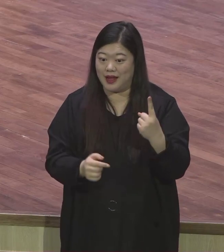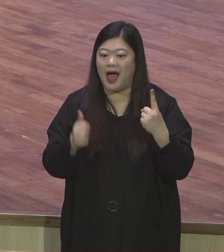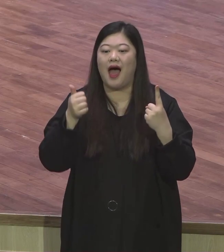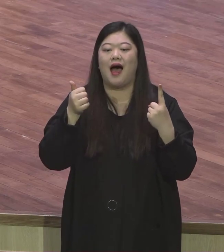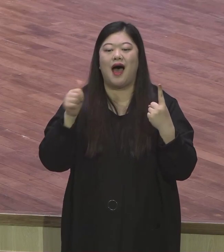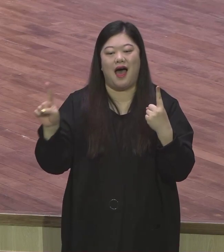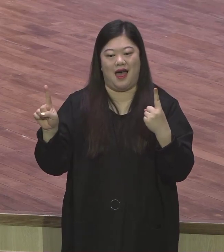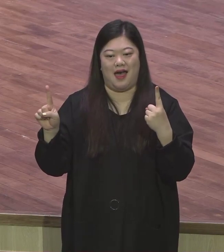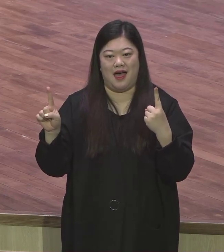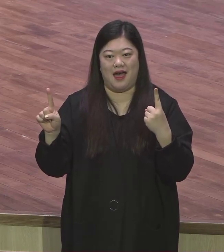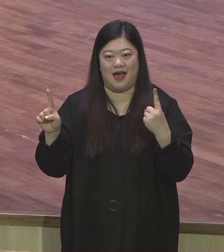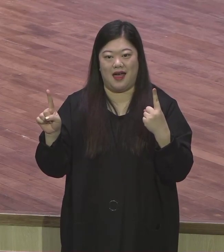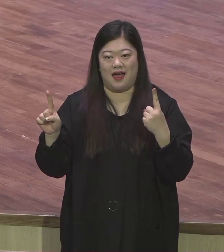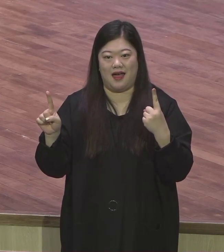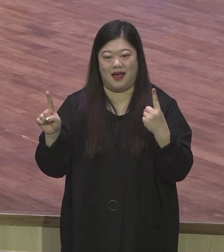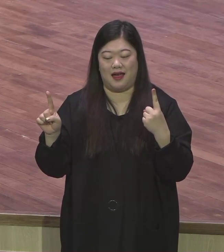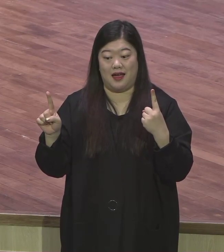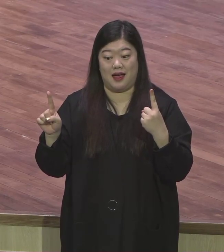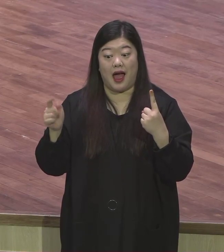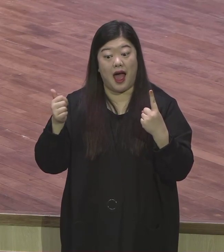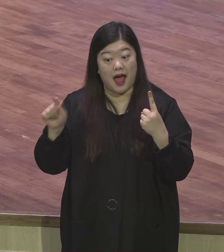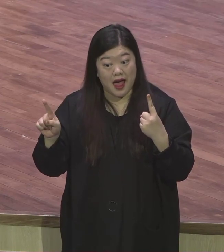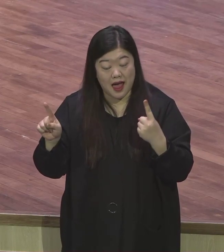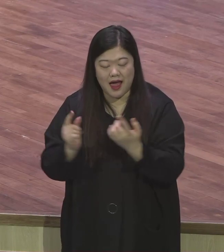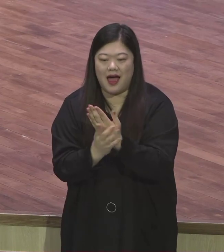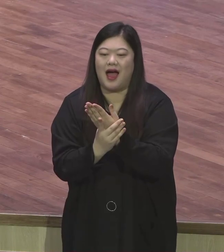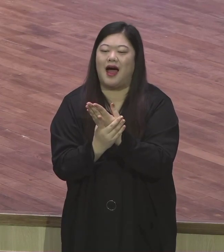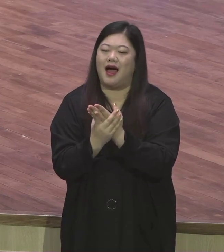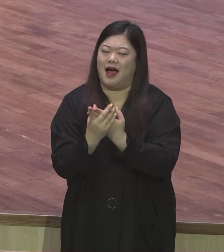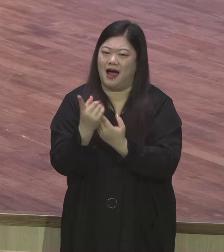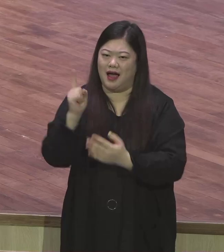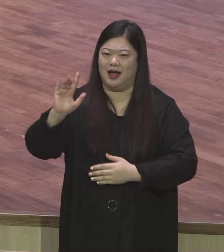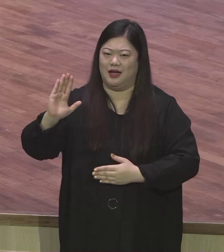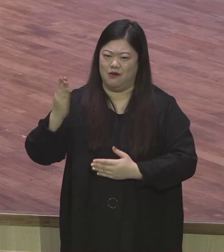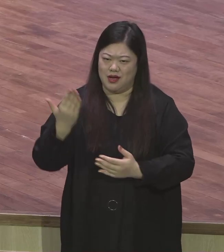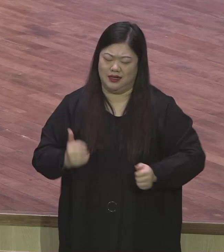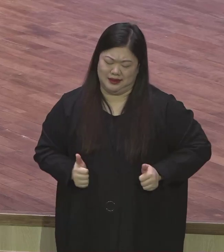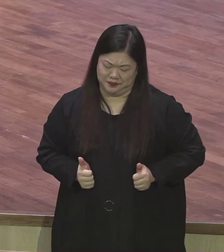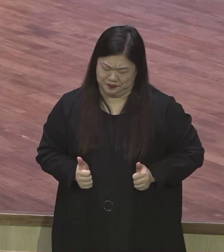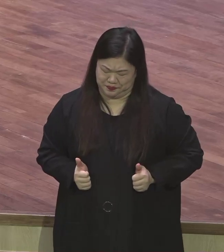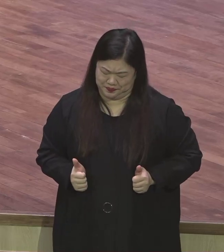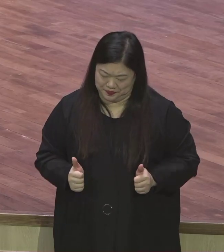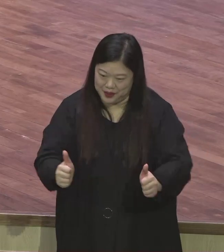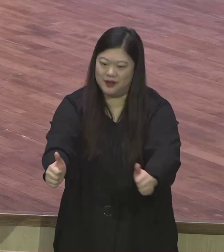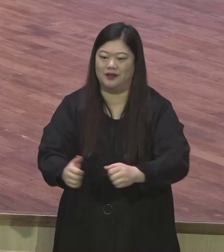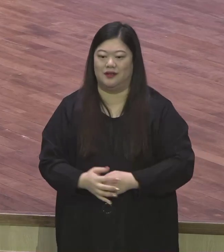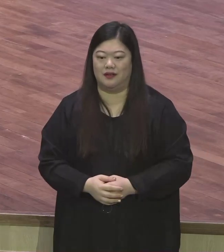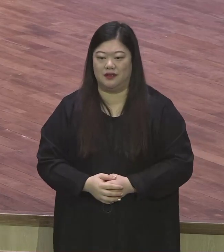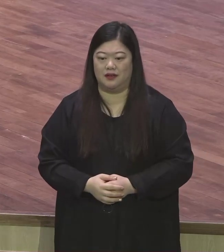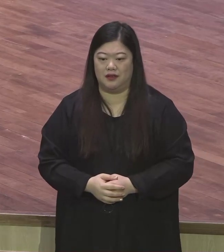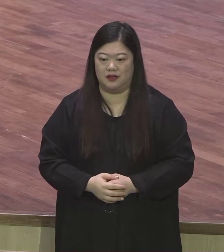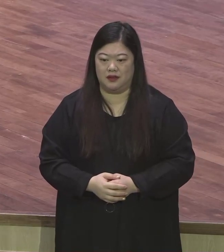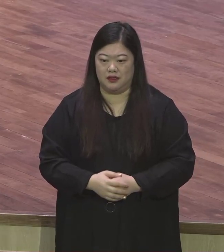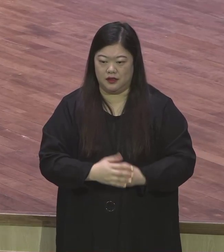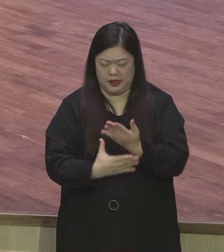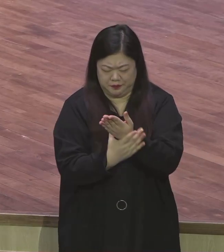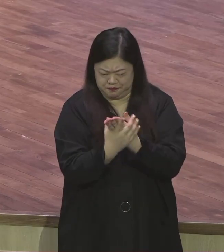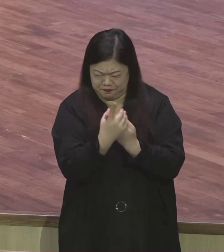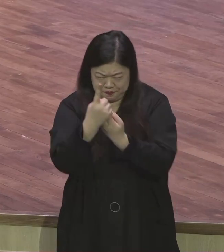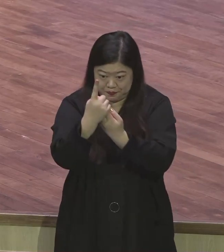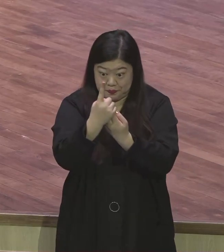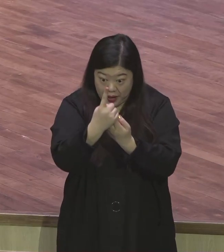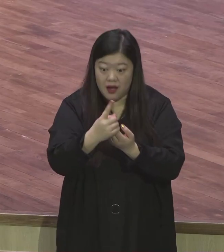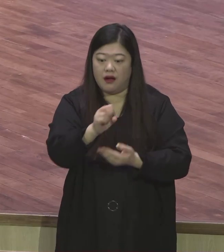합니다. 하나 되게 하는 일에 힘써야만 하나님께 영광 돌리는 삶을 살 수가